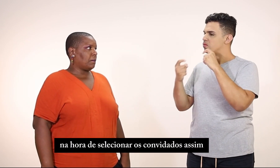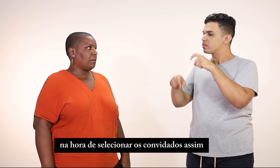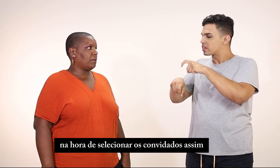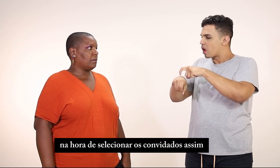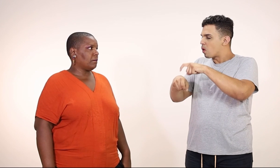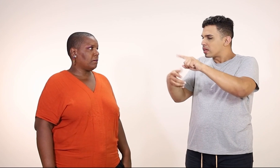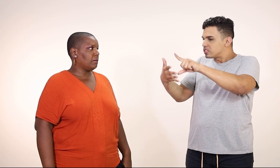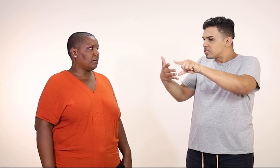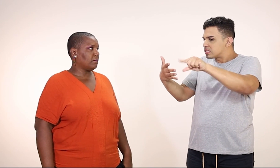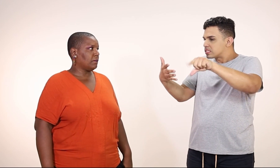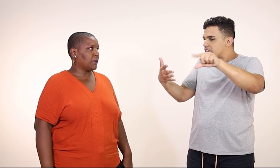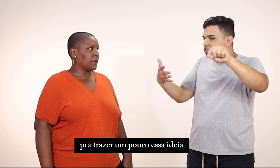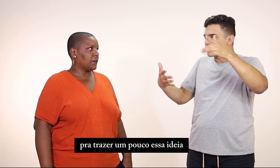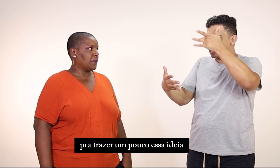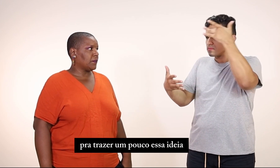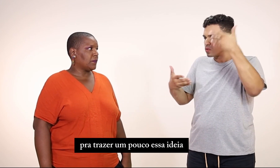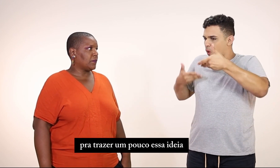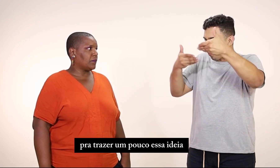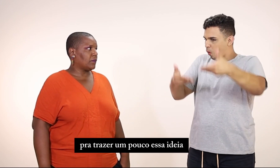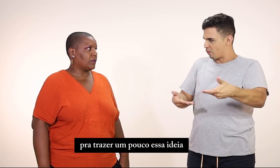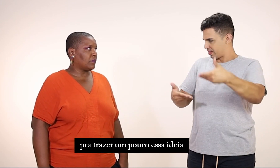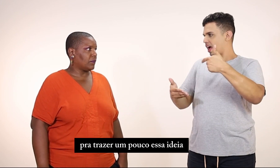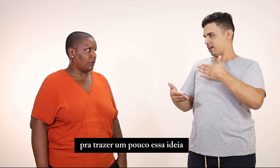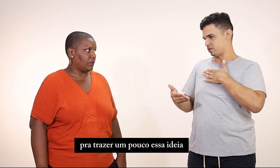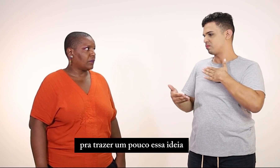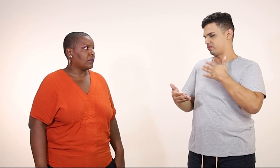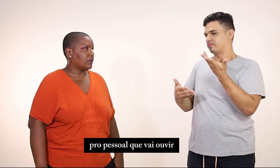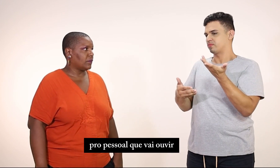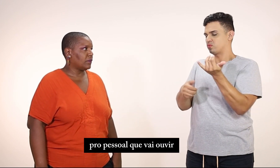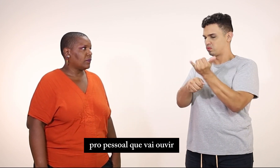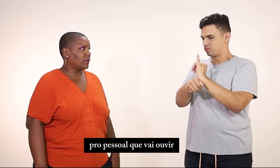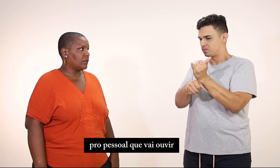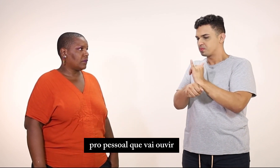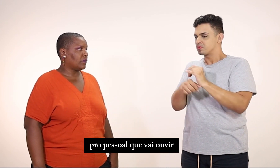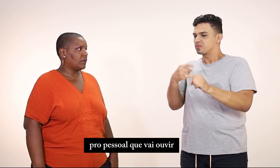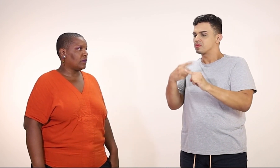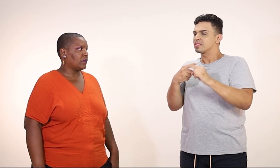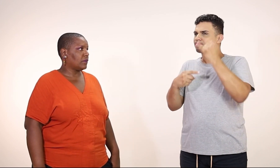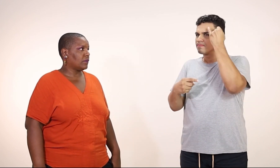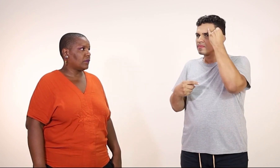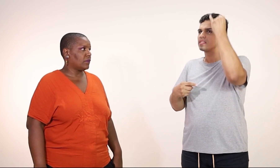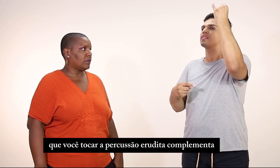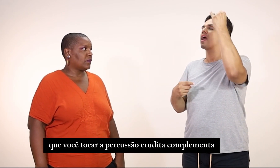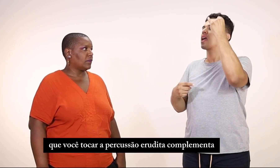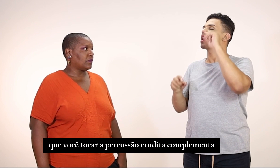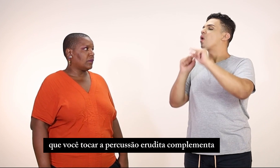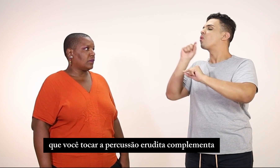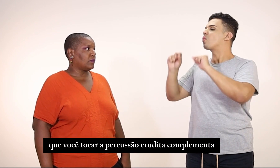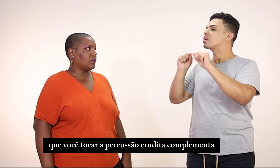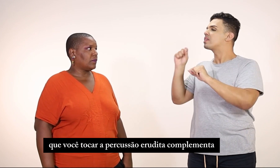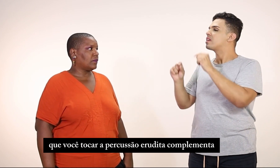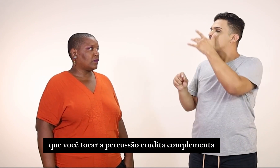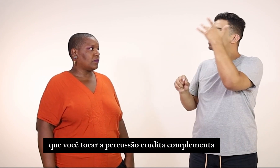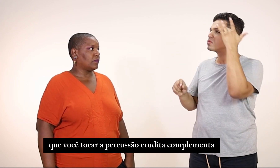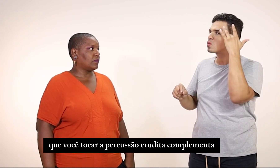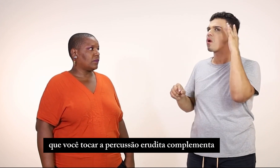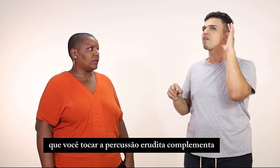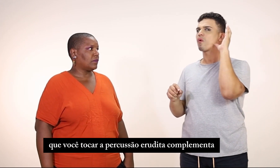assim, para trazer um pouco essa ideia para o pessoal que vai ouvir, que você tocar a percussão